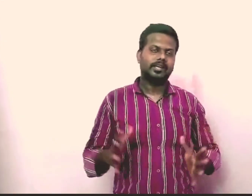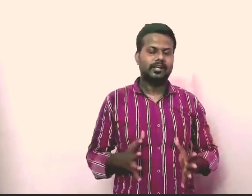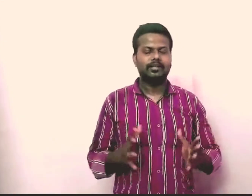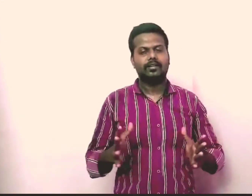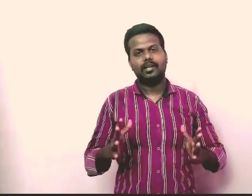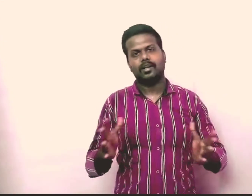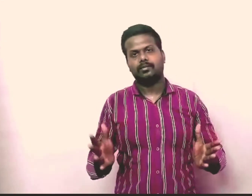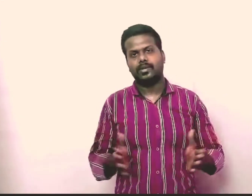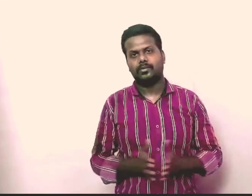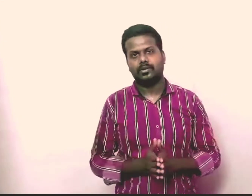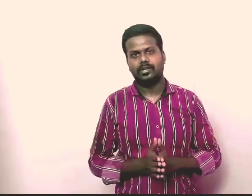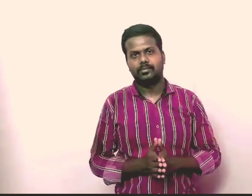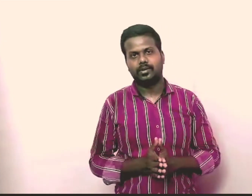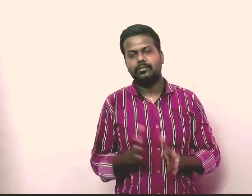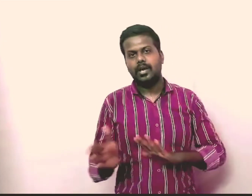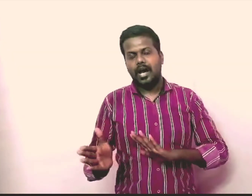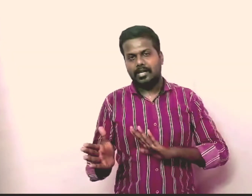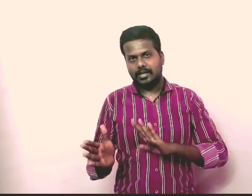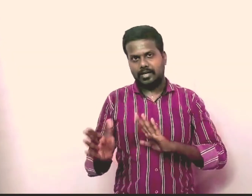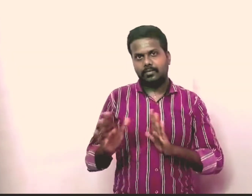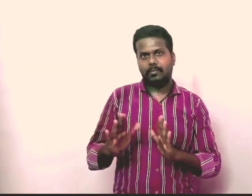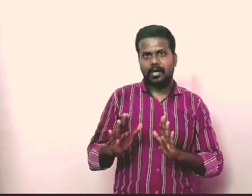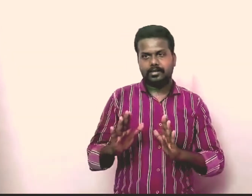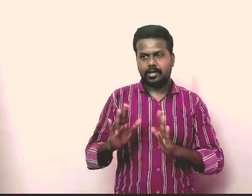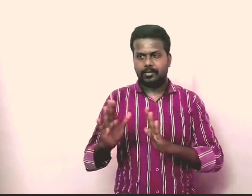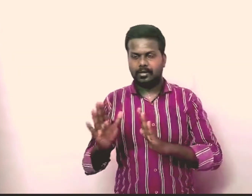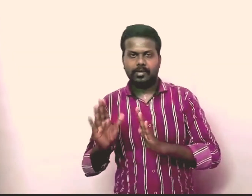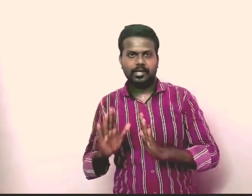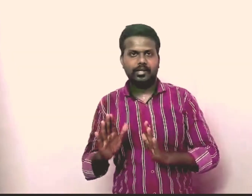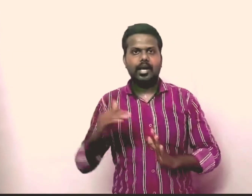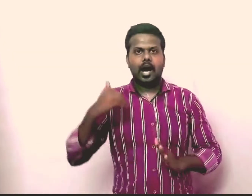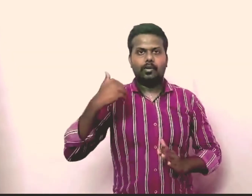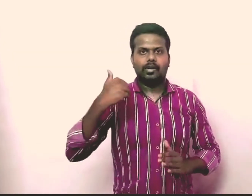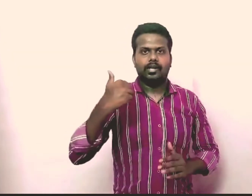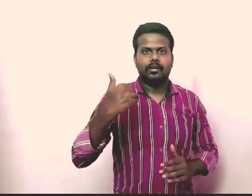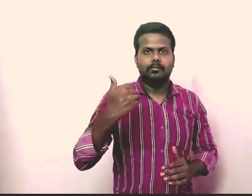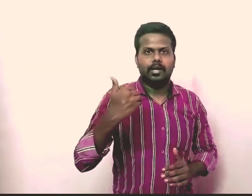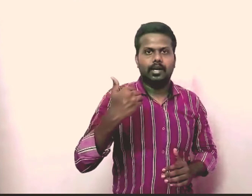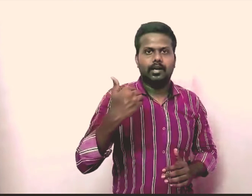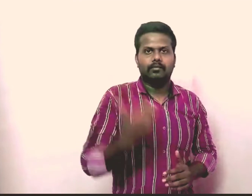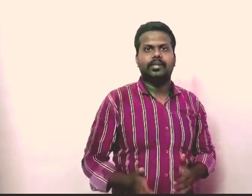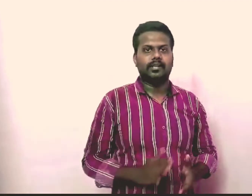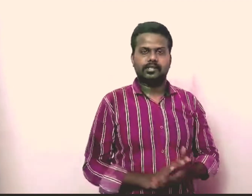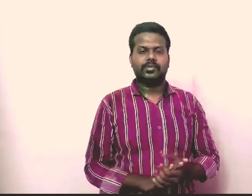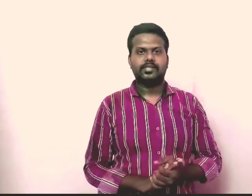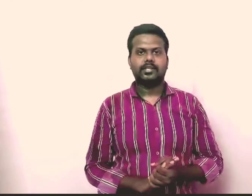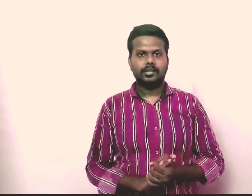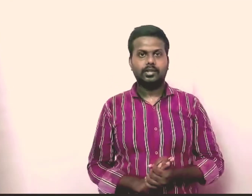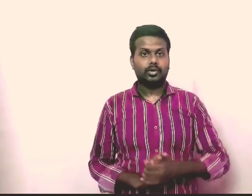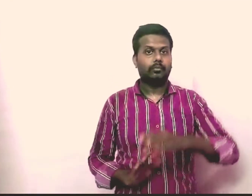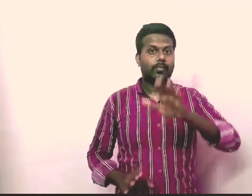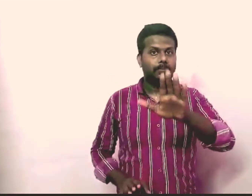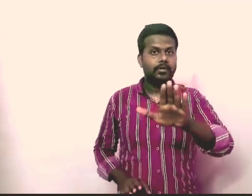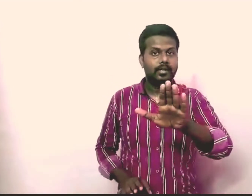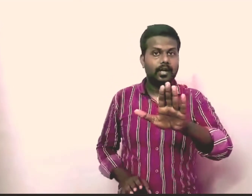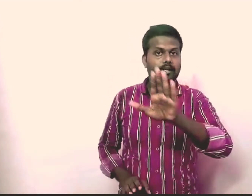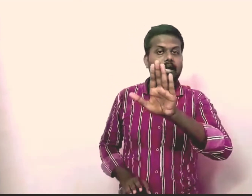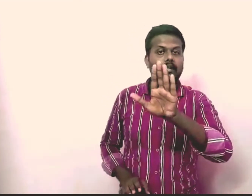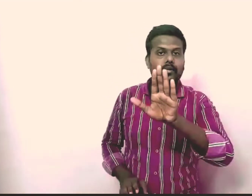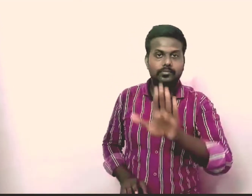இந்தியர்கள் எல்லாருக்குமே ஒரு ஈர்ப்பு இருக்கும். அதெல்லாம் நம்ம பார்த்துட்டு அப்படியே மயங்கி அவங்க கிட்ட நம்ம வீட்டு அட்ரஸ் ஃபர்ஸ்ட் தந்துட்டோம் அப்படின்னா, தராத வரைக்கும்